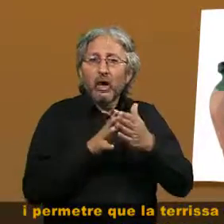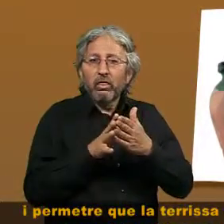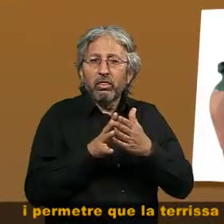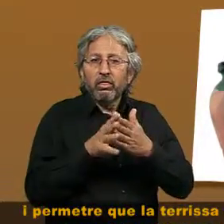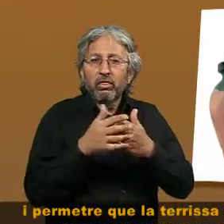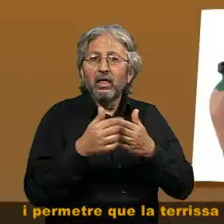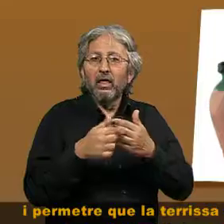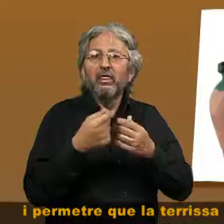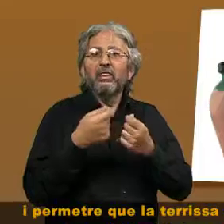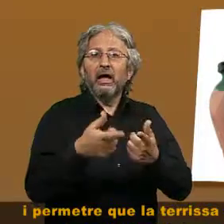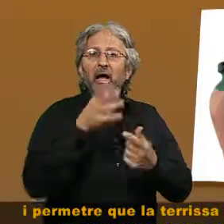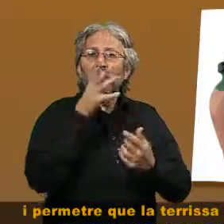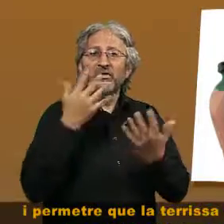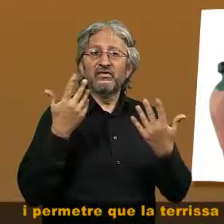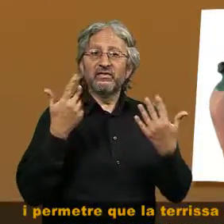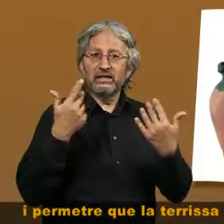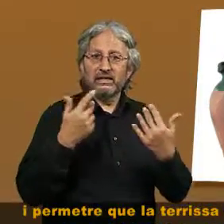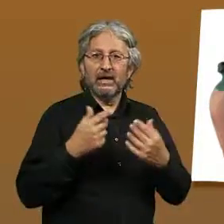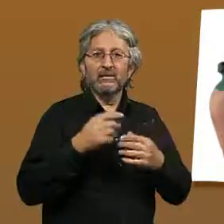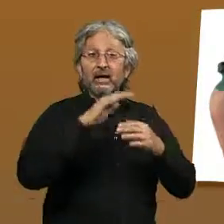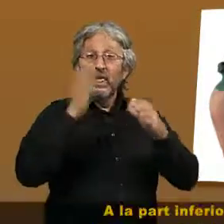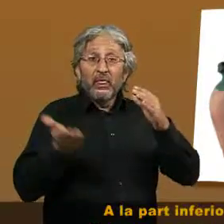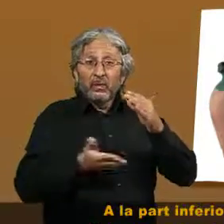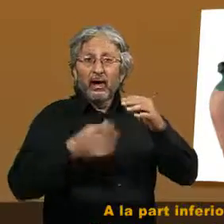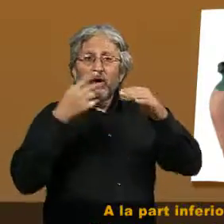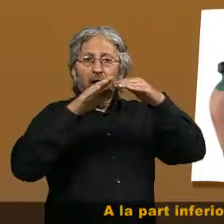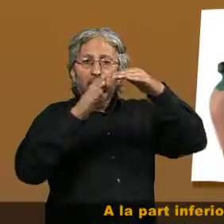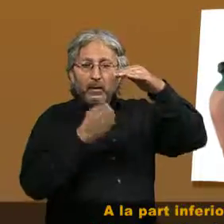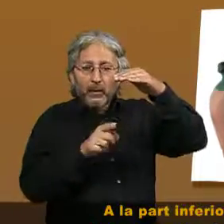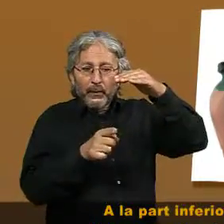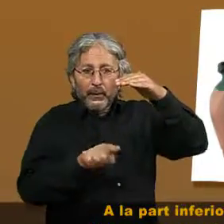fresca. A la part inferior hi ha un petit rebaix i marcat